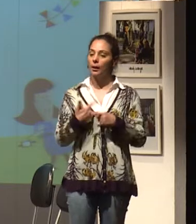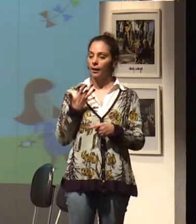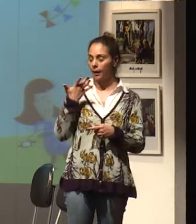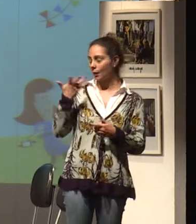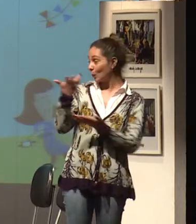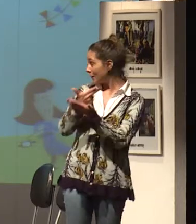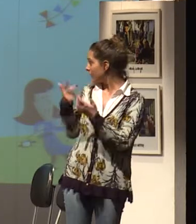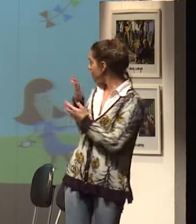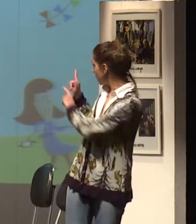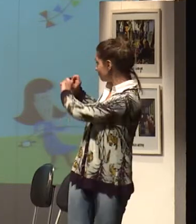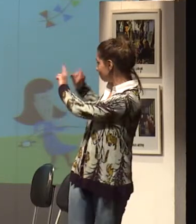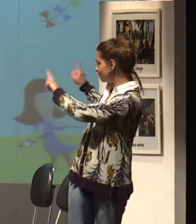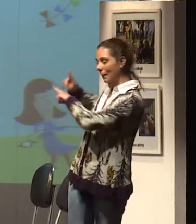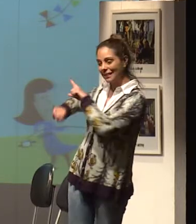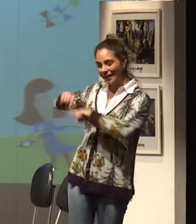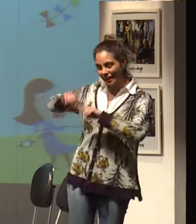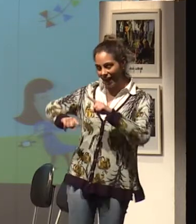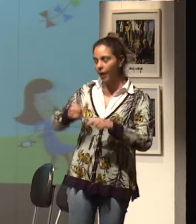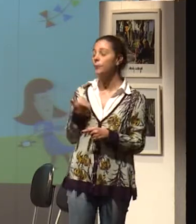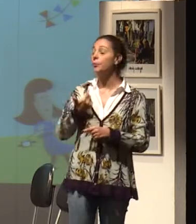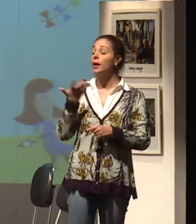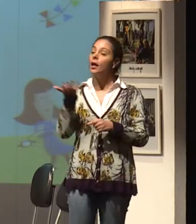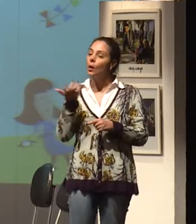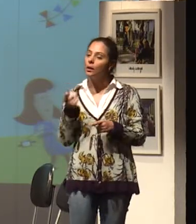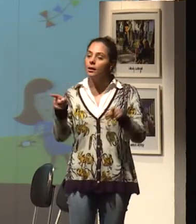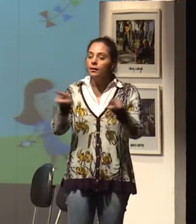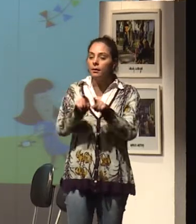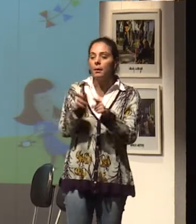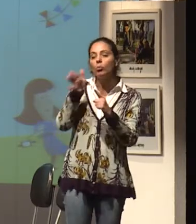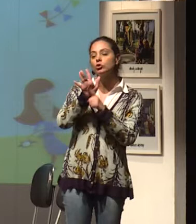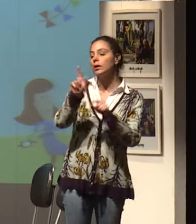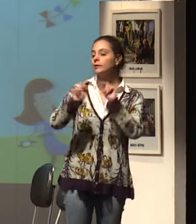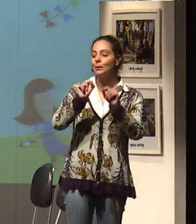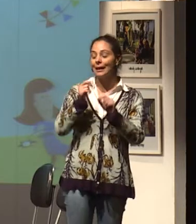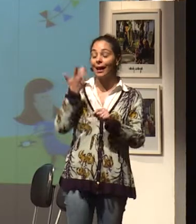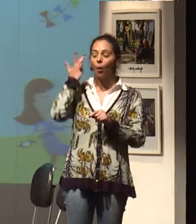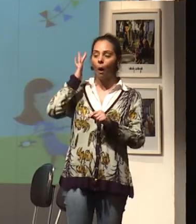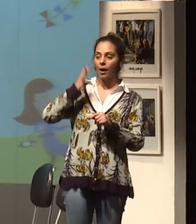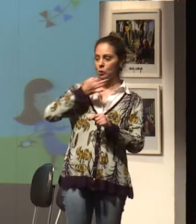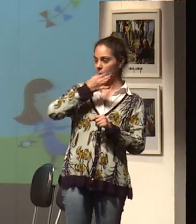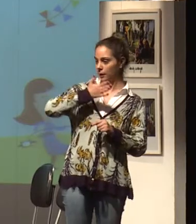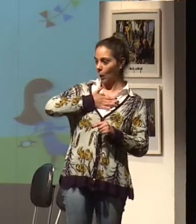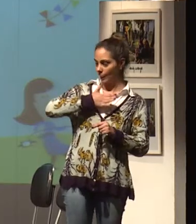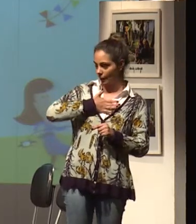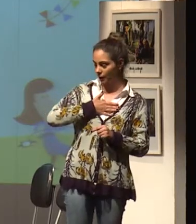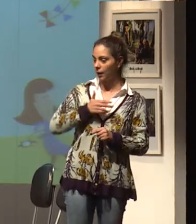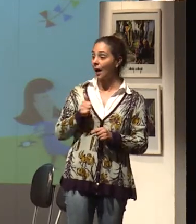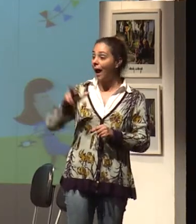organização, até porque o desenho, né, a imagem usada para o material, eu gostaria que mostrasse também o que tem a